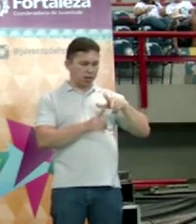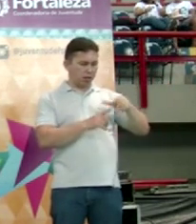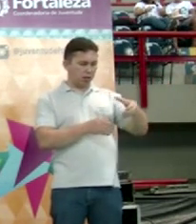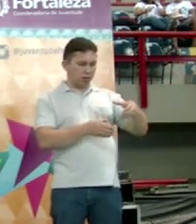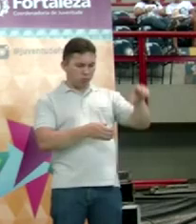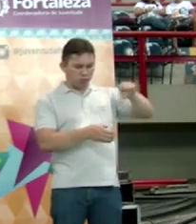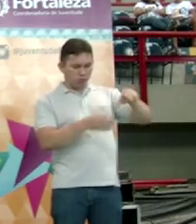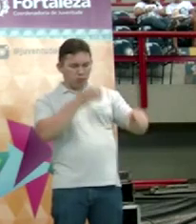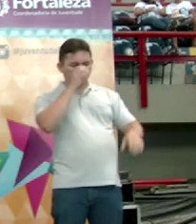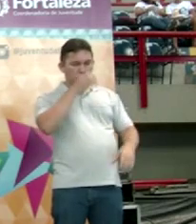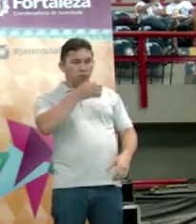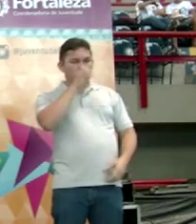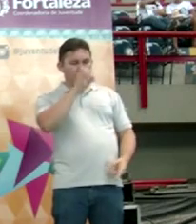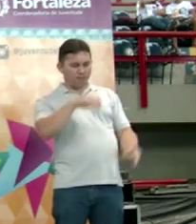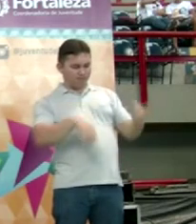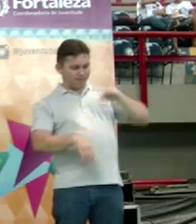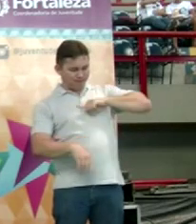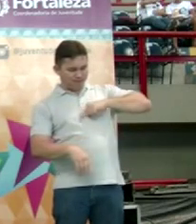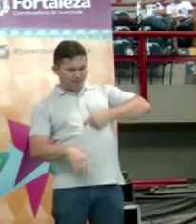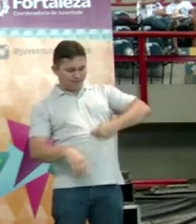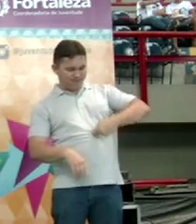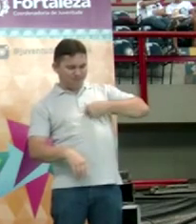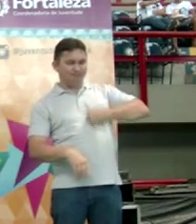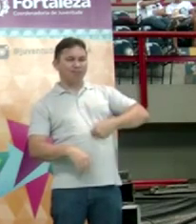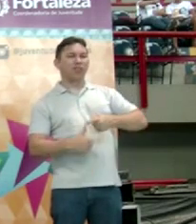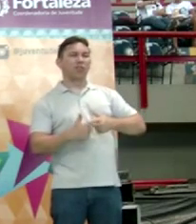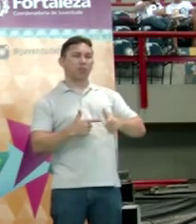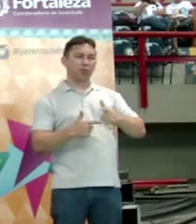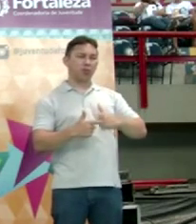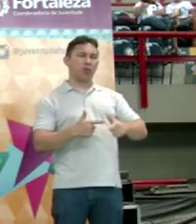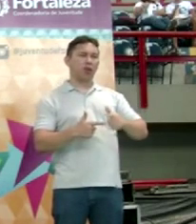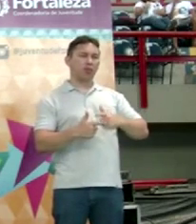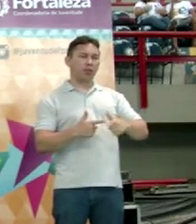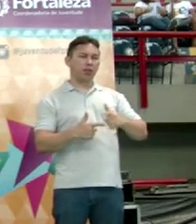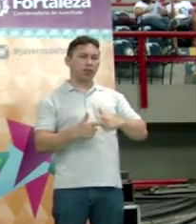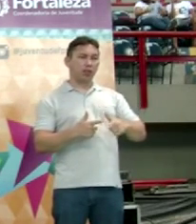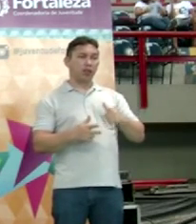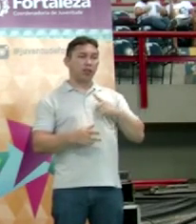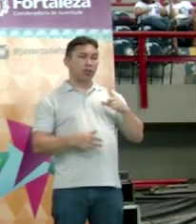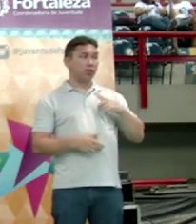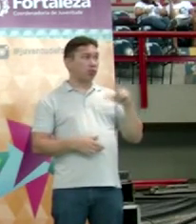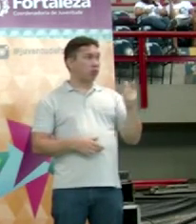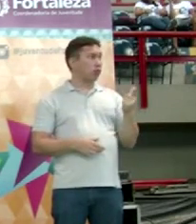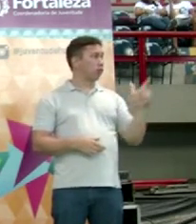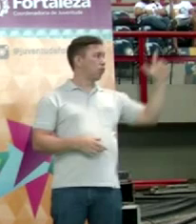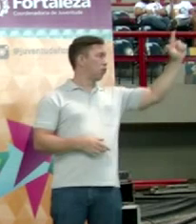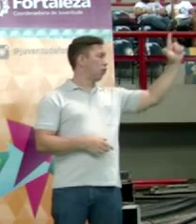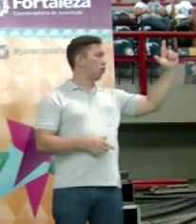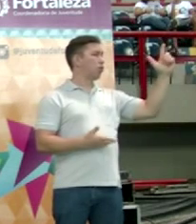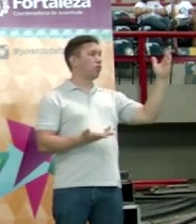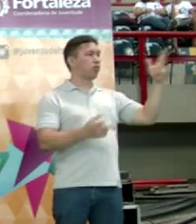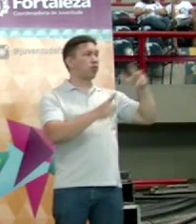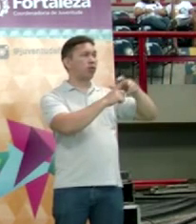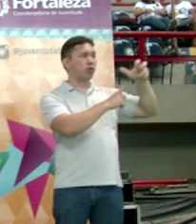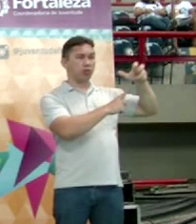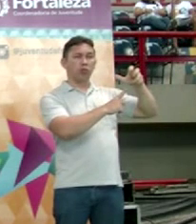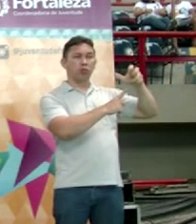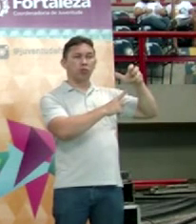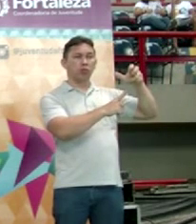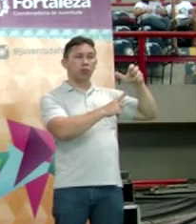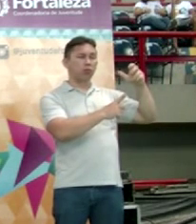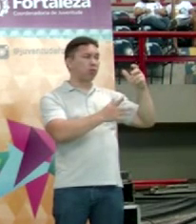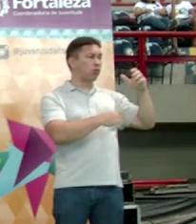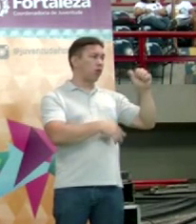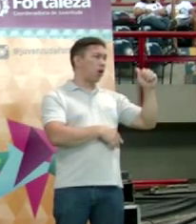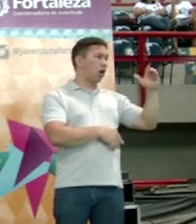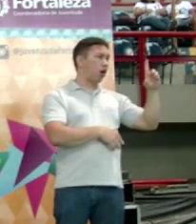estômago por causa desse ácido que está presente, tá? Além disso, se você pegar outros refrigerantes, alguns